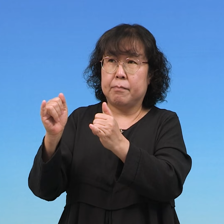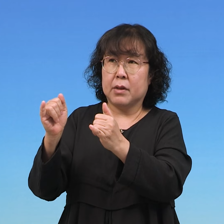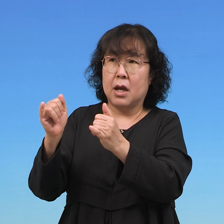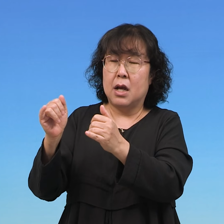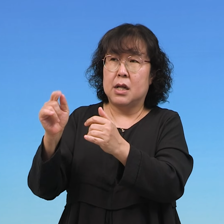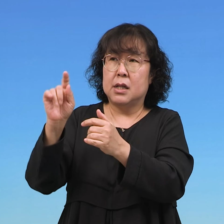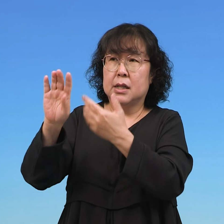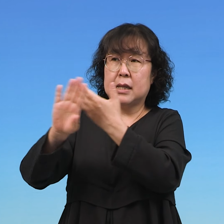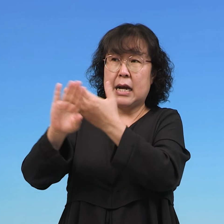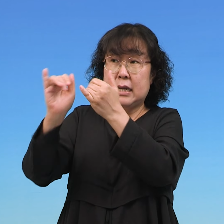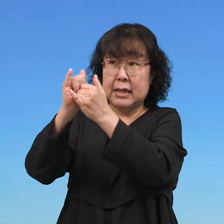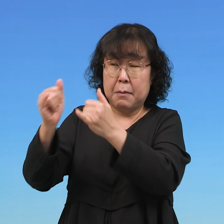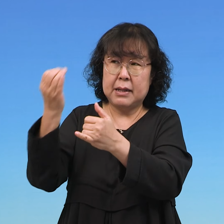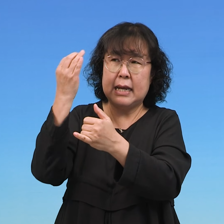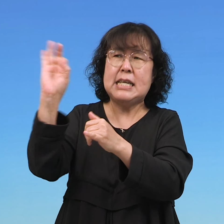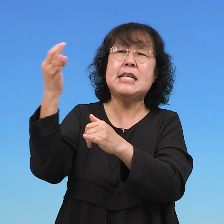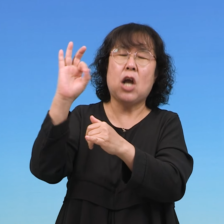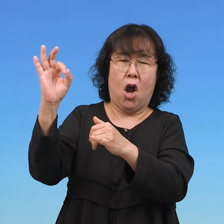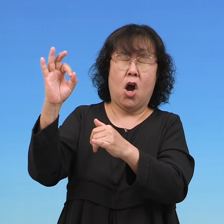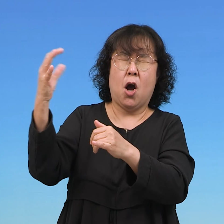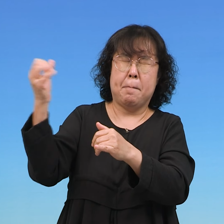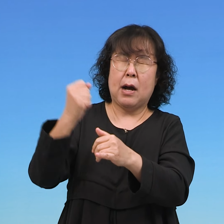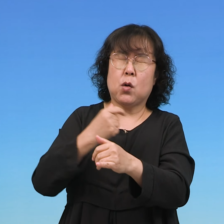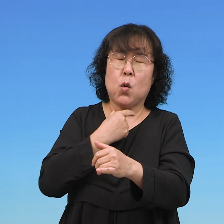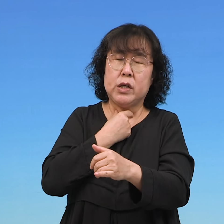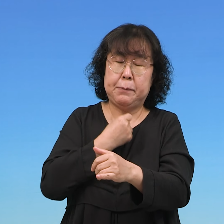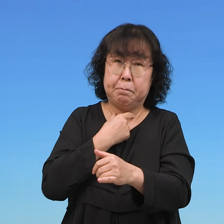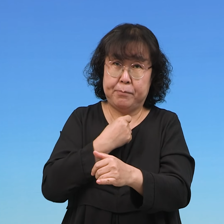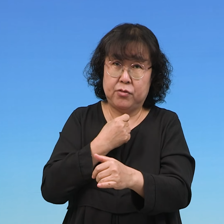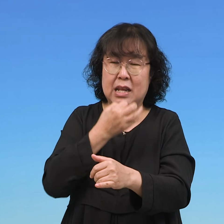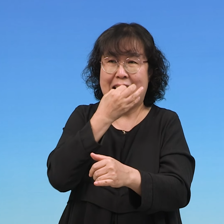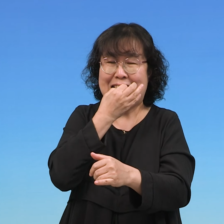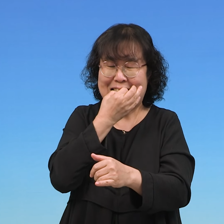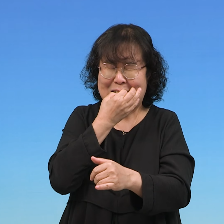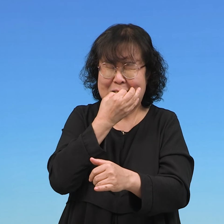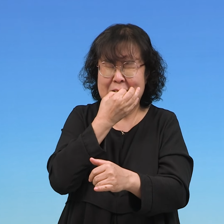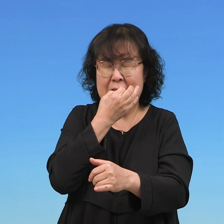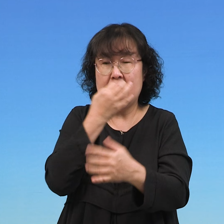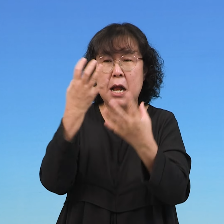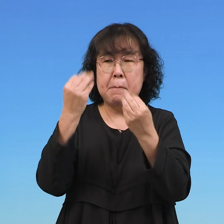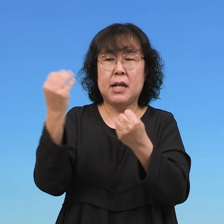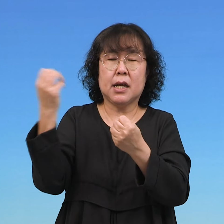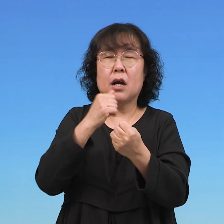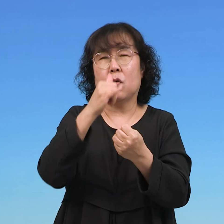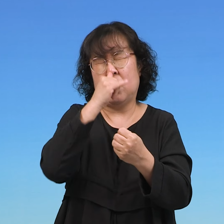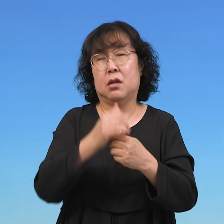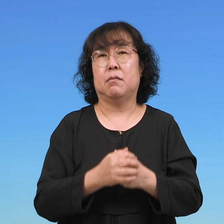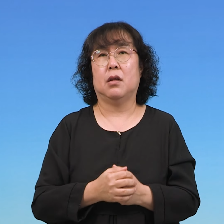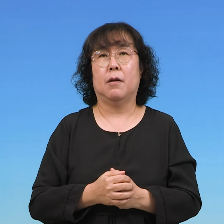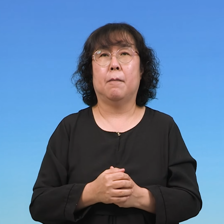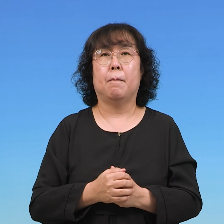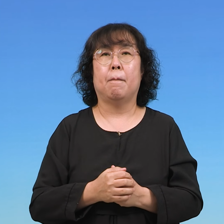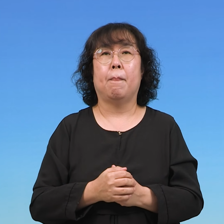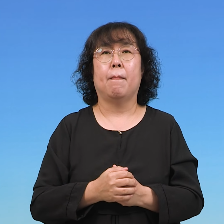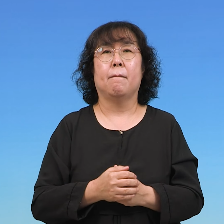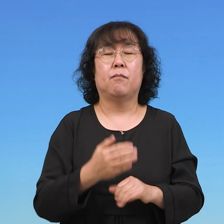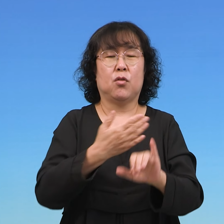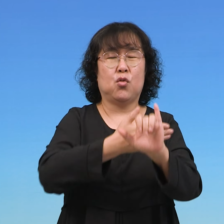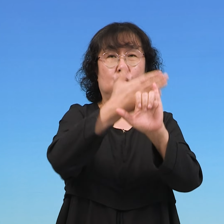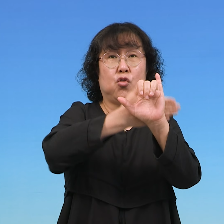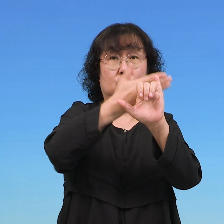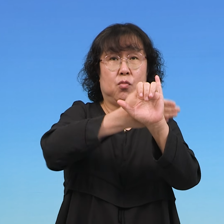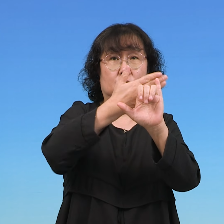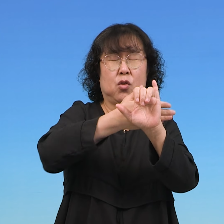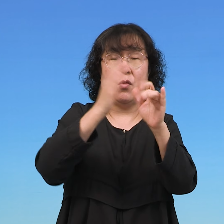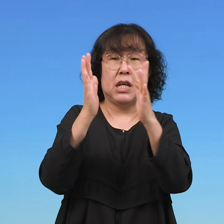인정을 받아야 그것을 통해서 내 존재감이 확인이 되는 겁니다. 요새 뭐